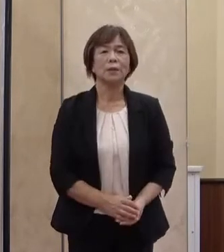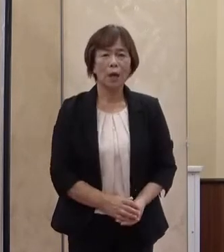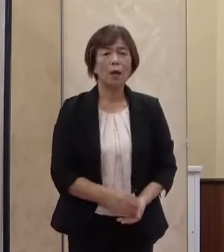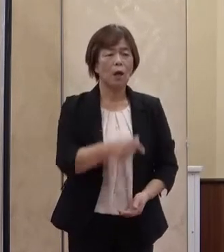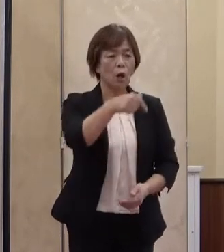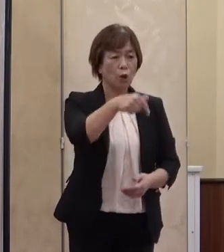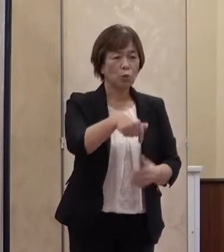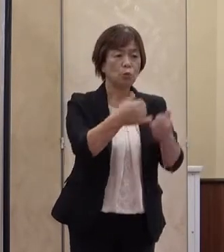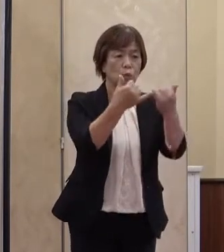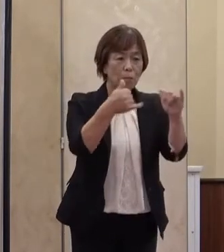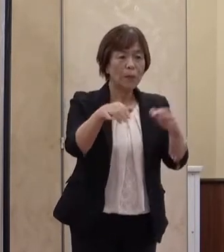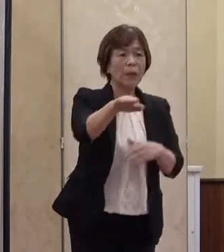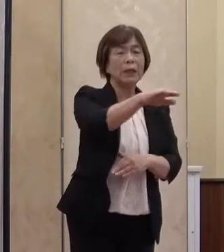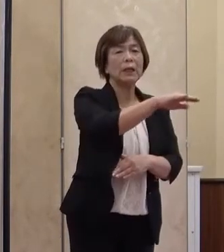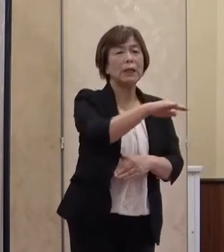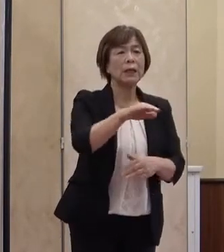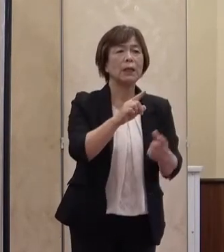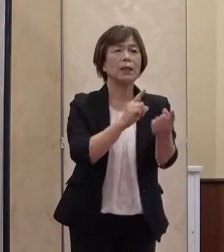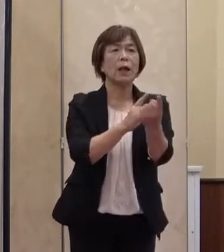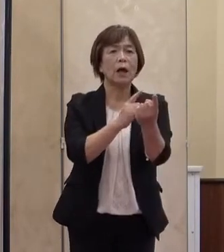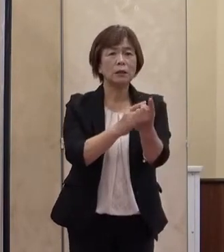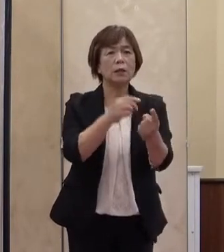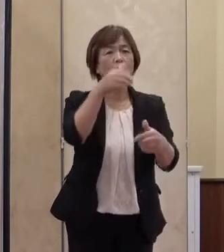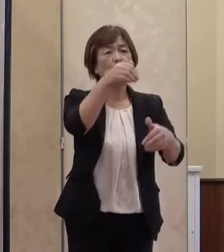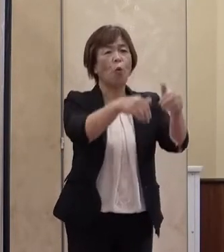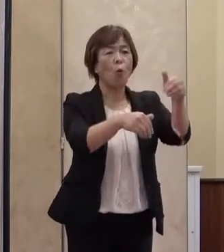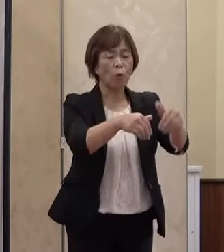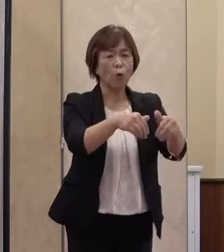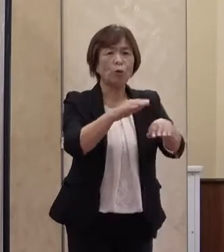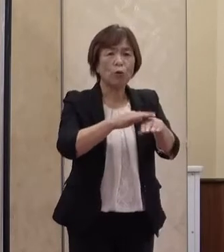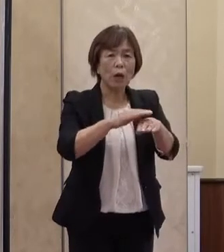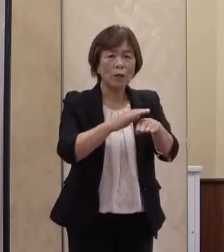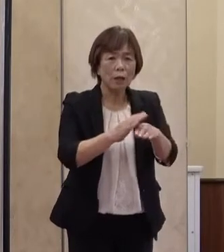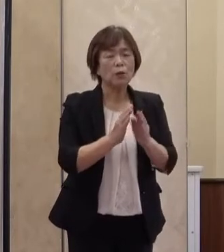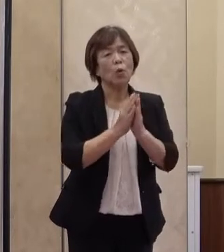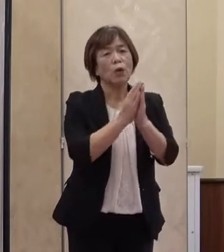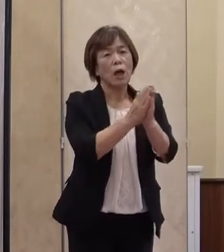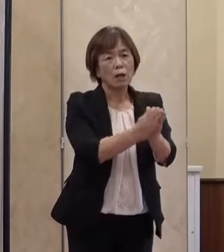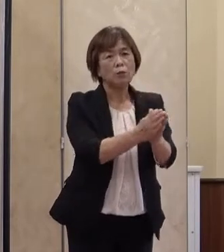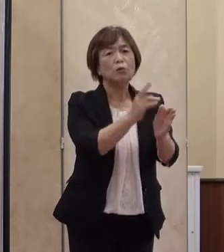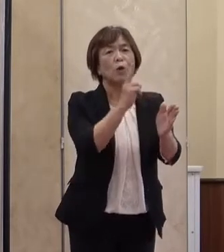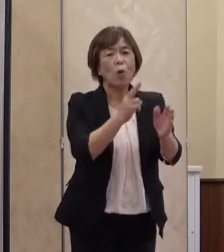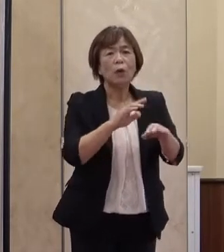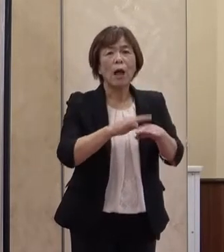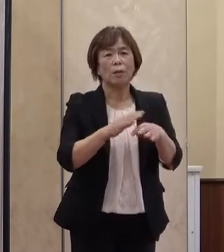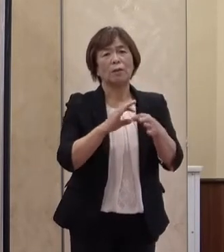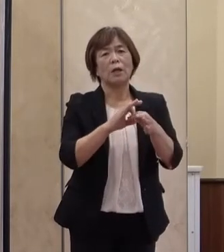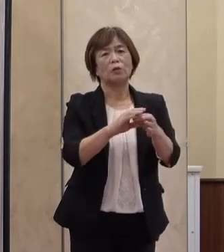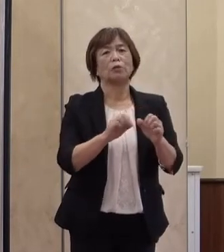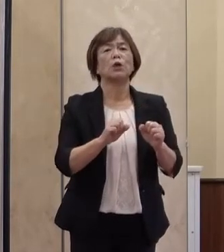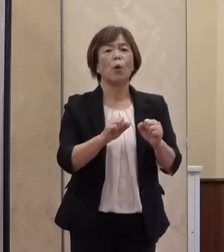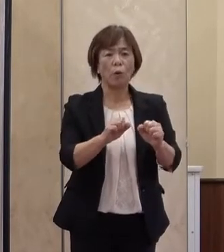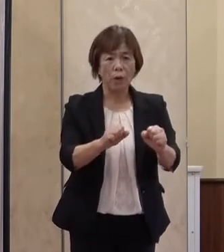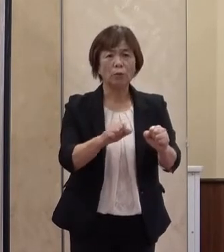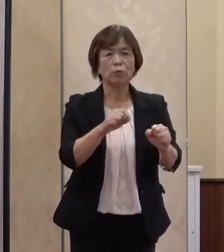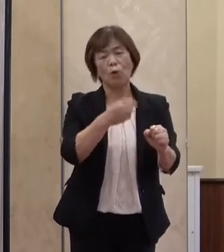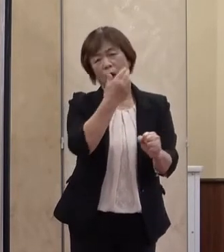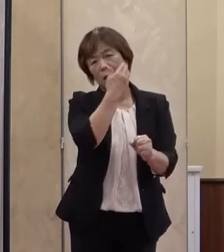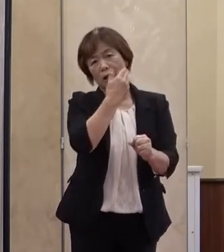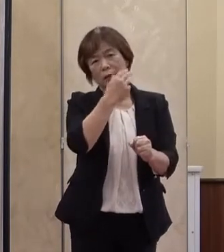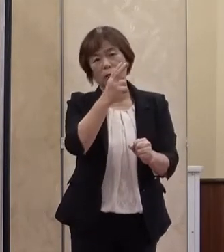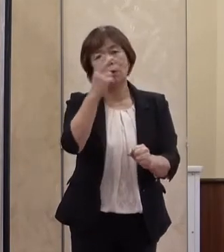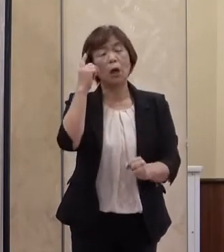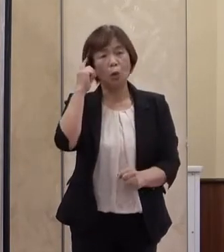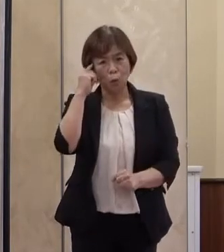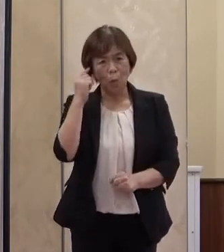府民に対して投票をお願いするという手続きをやるというのが非常に重要だと思っています。